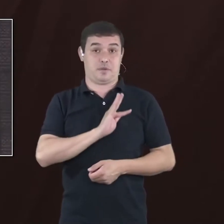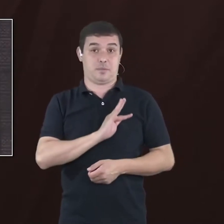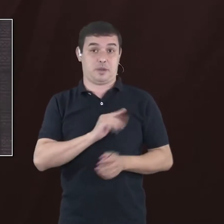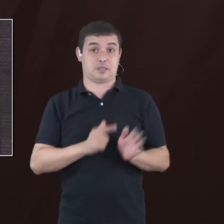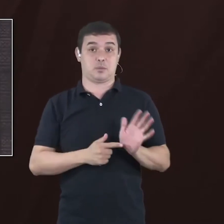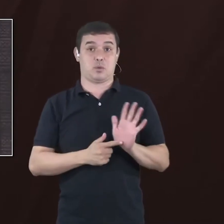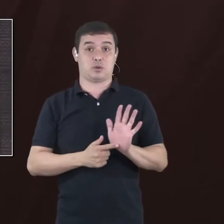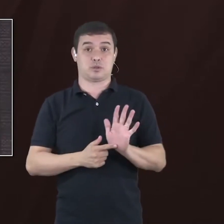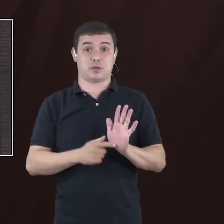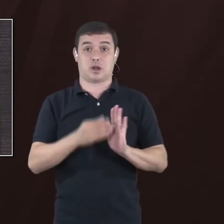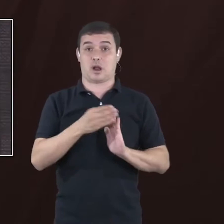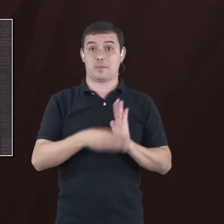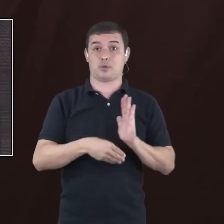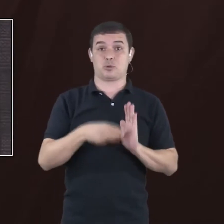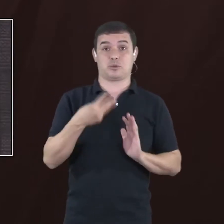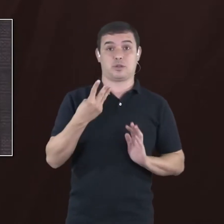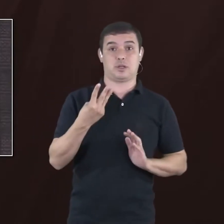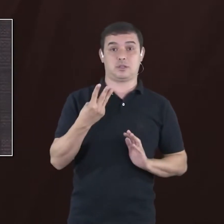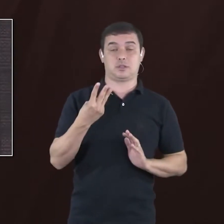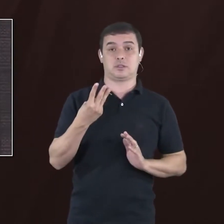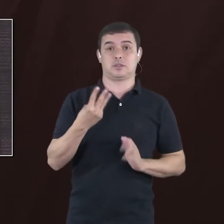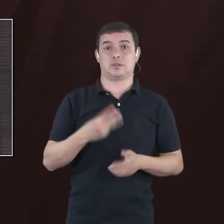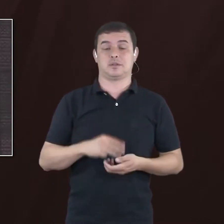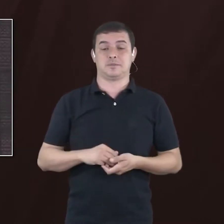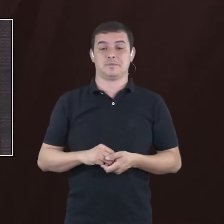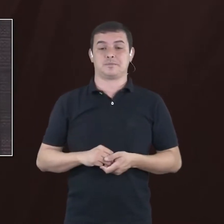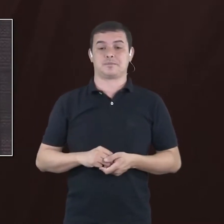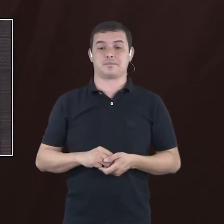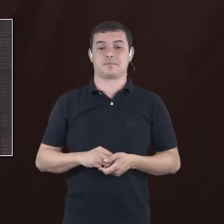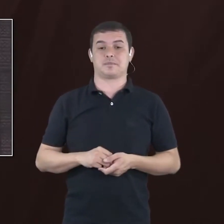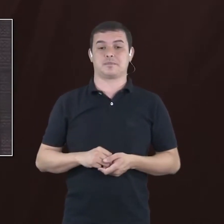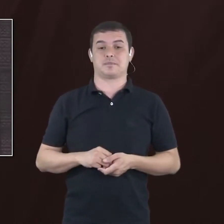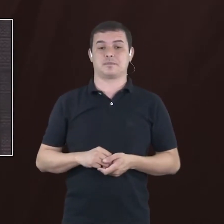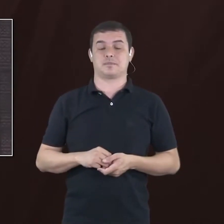Filipenses 3, vamos lá para Filipenses 3.